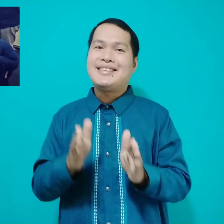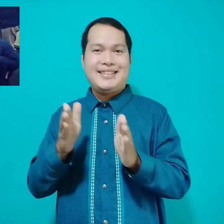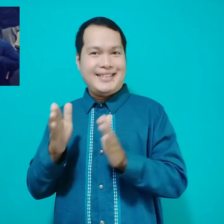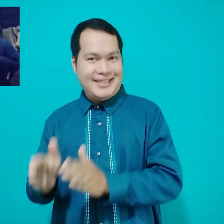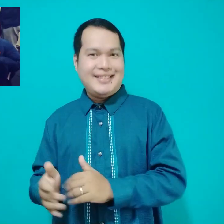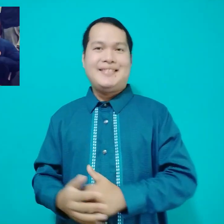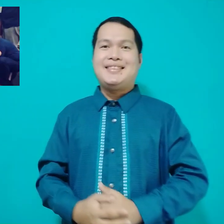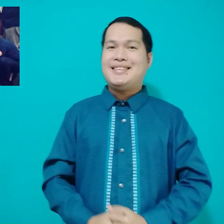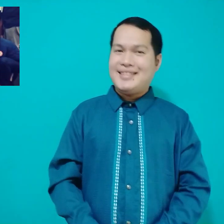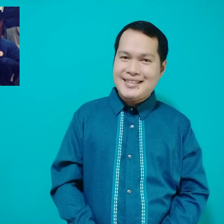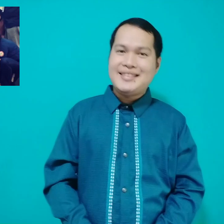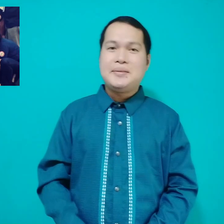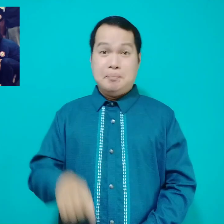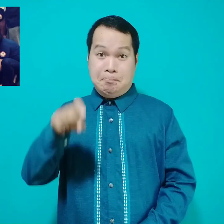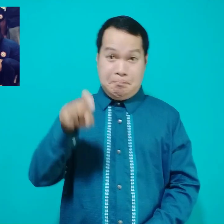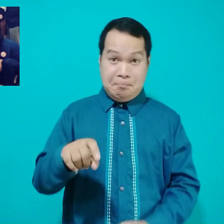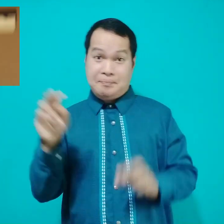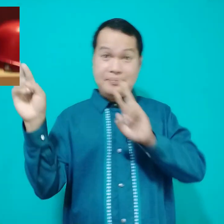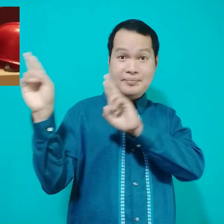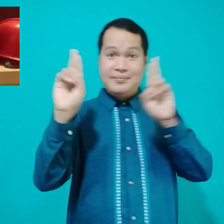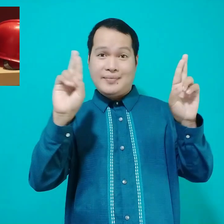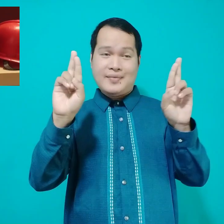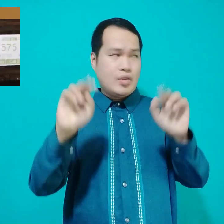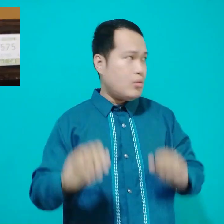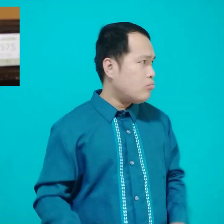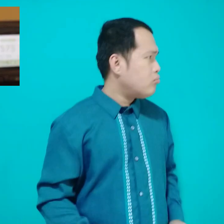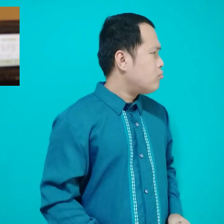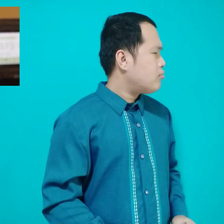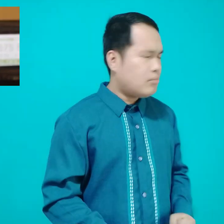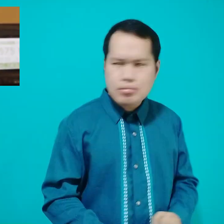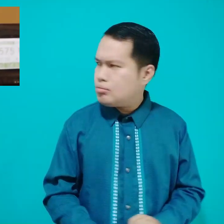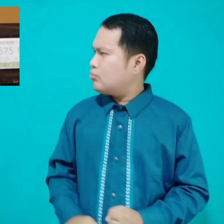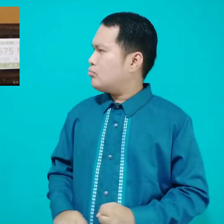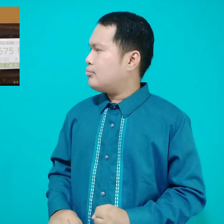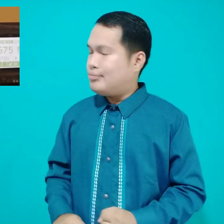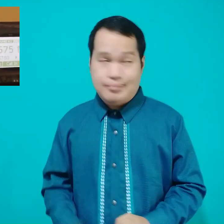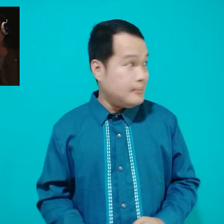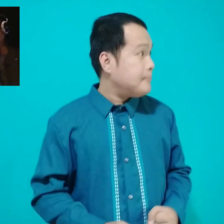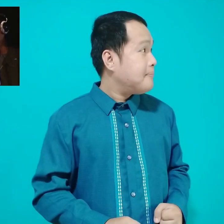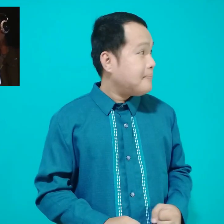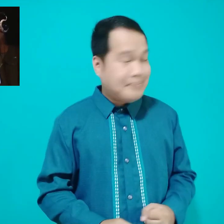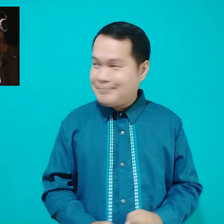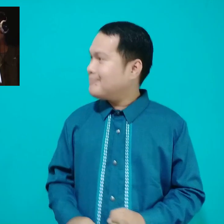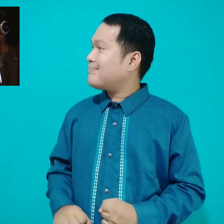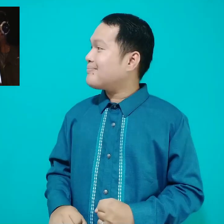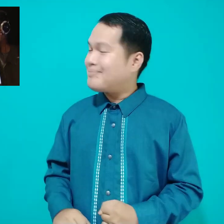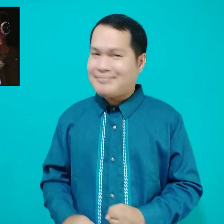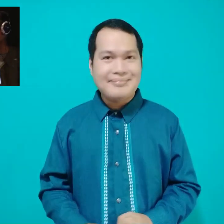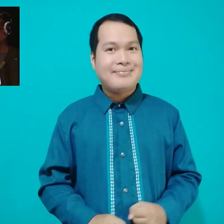paghandaan Maging handa, maging alerto